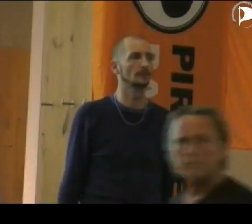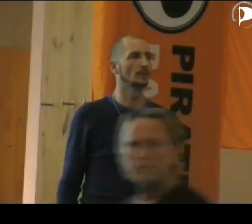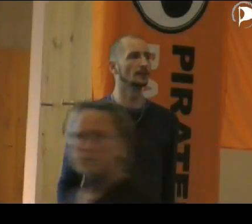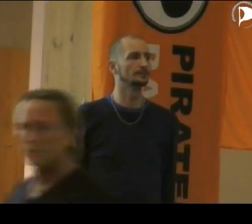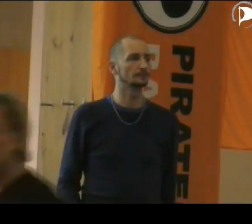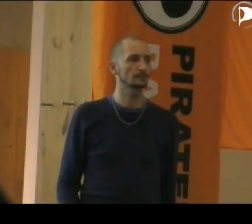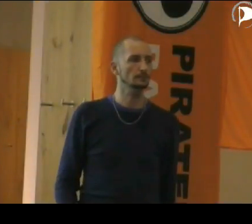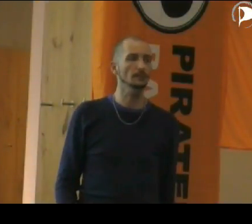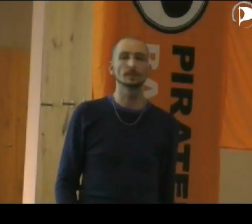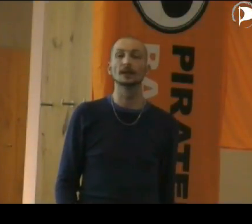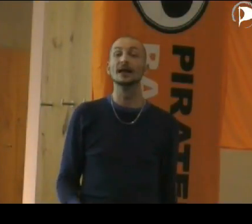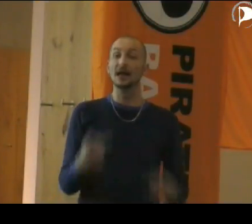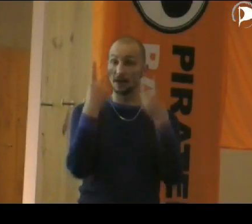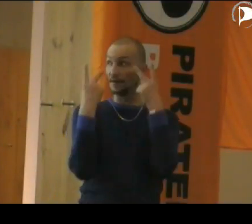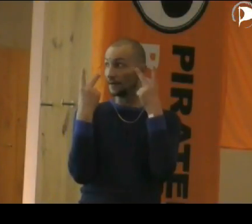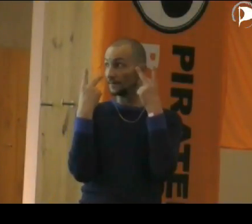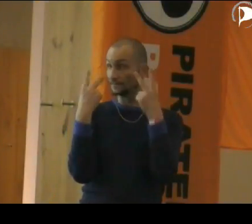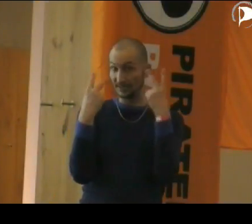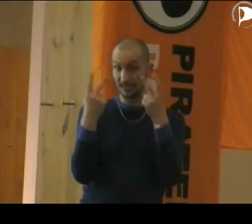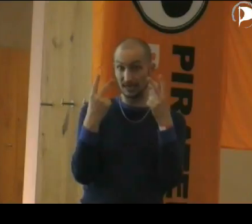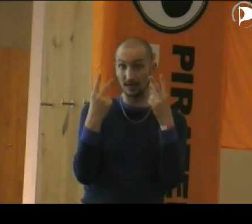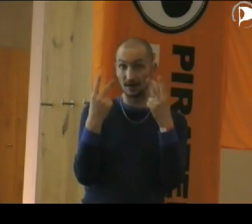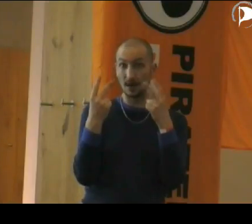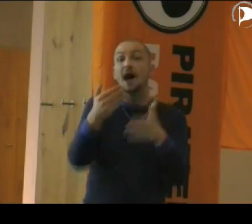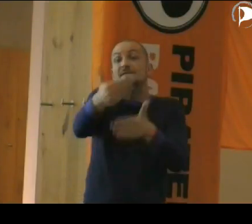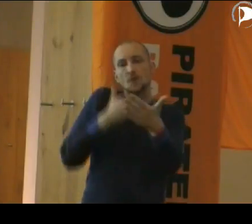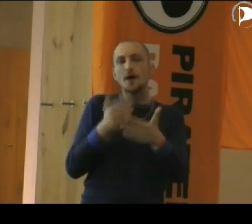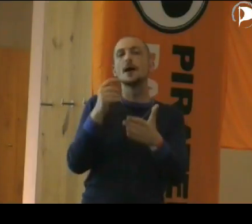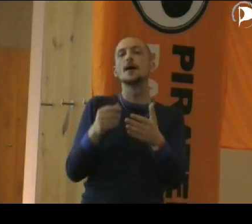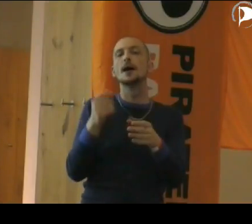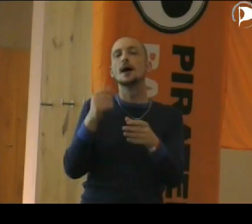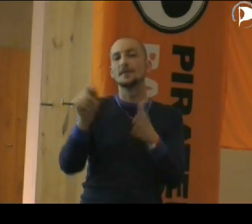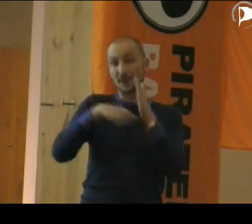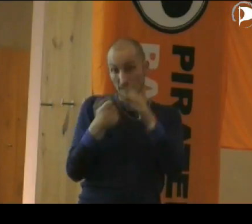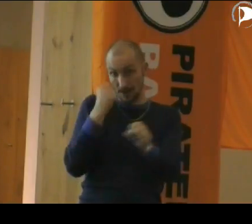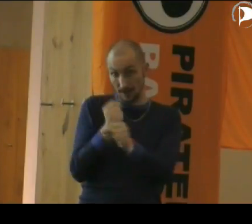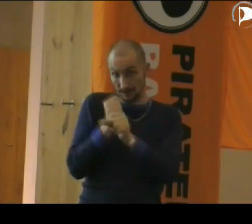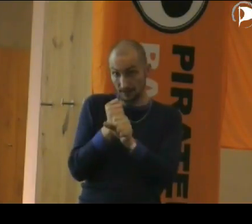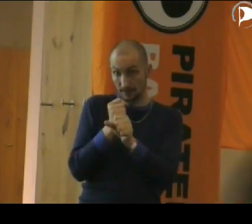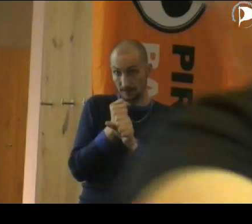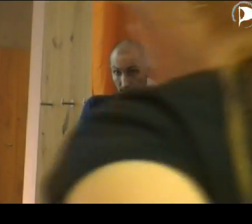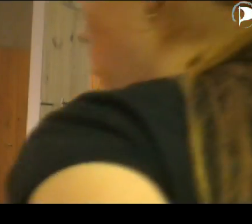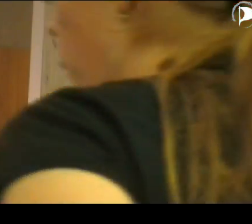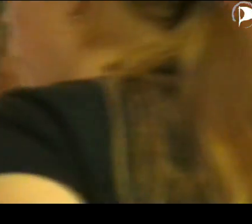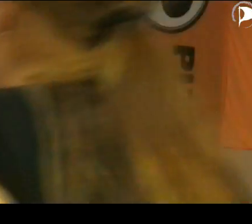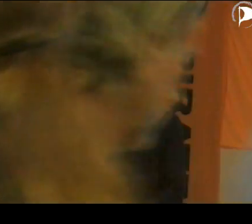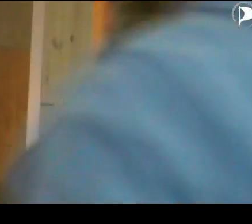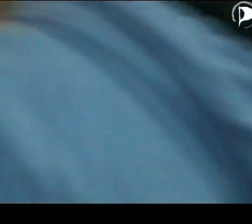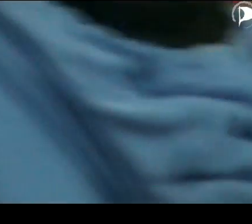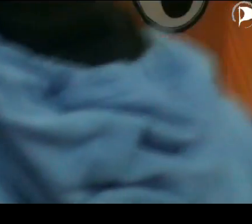eine wichtige wahl machen wir holen den kumpel jungs antrag ist